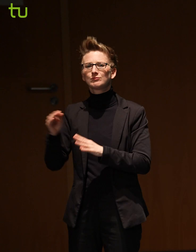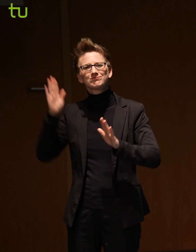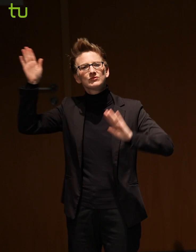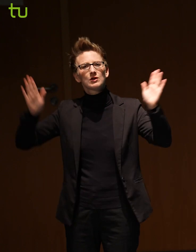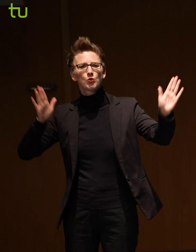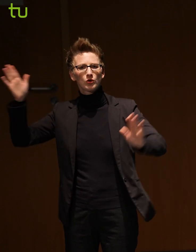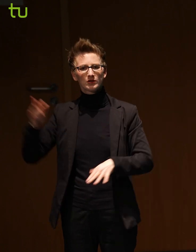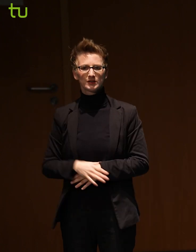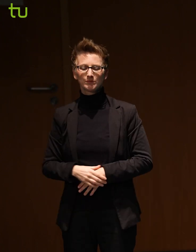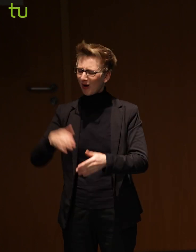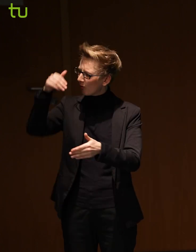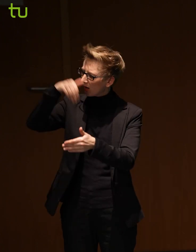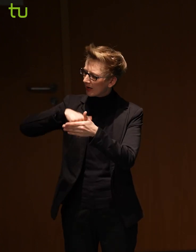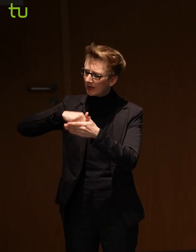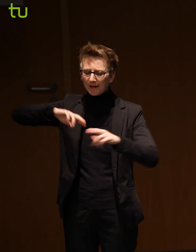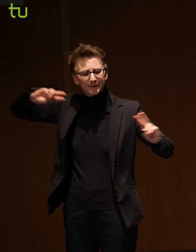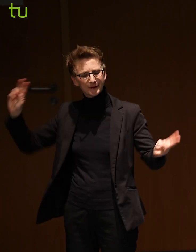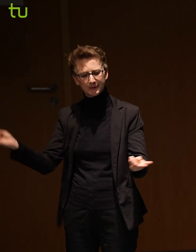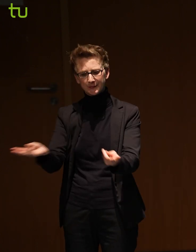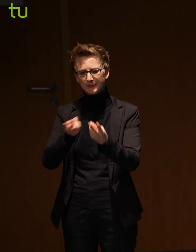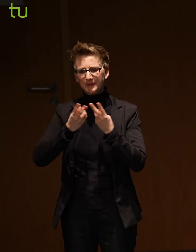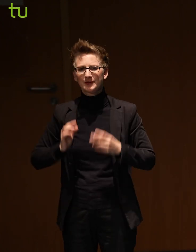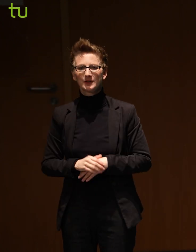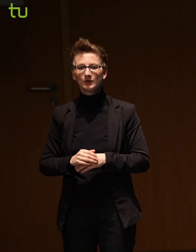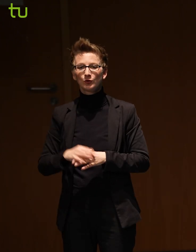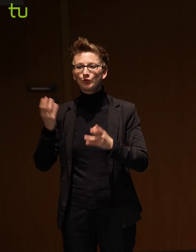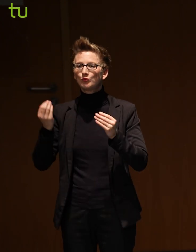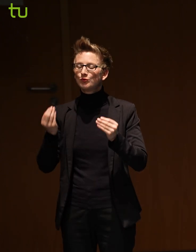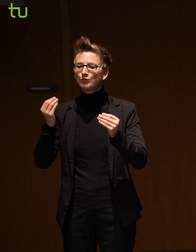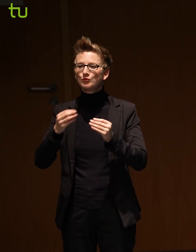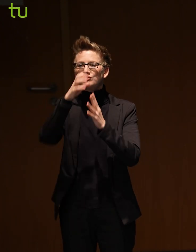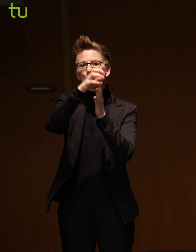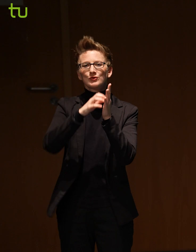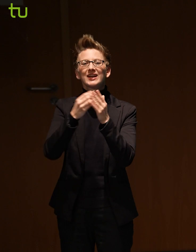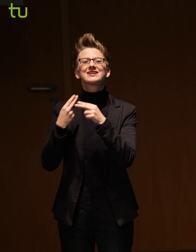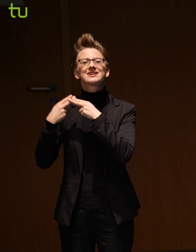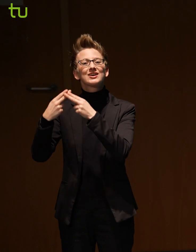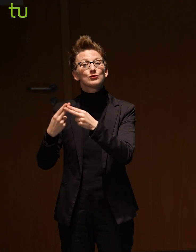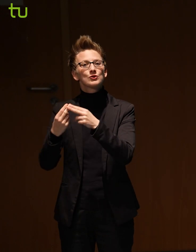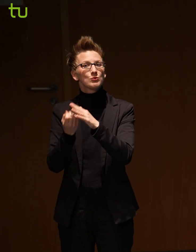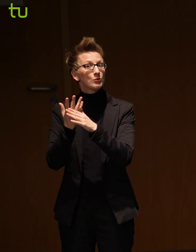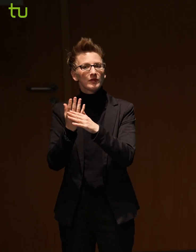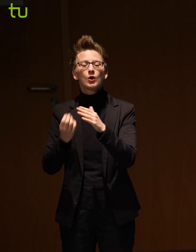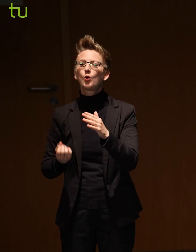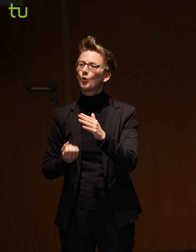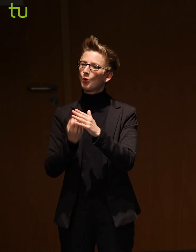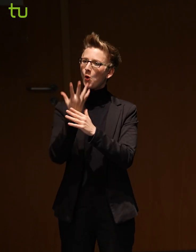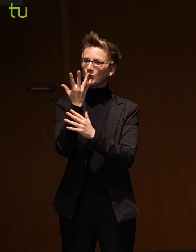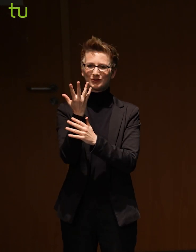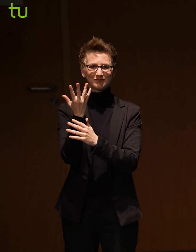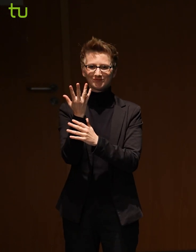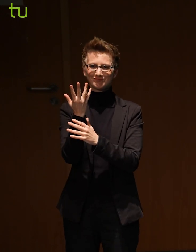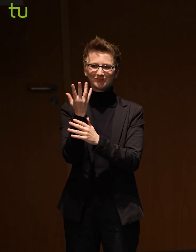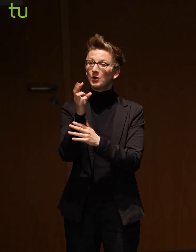thematisch inhaltlich aus. Die traditionelle Blume des Gedichts ist ja die Rose. Bei Whitman ist es das